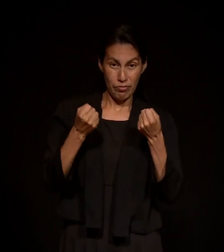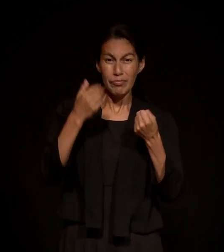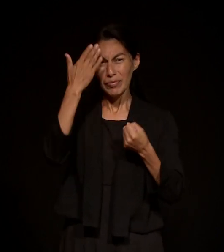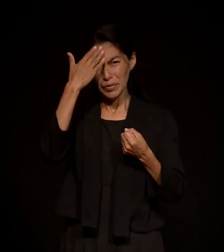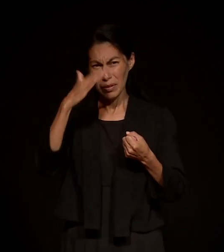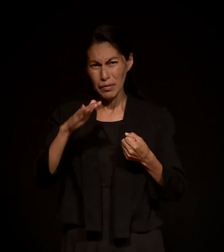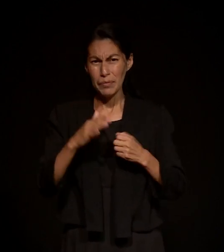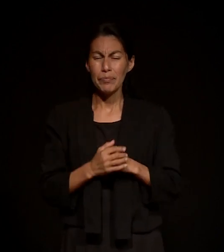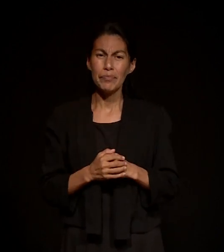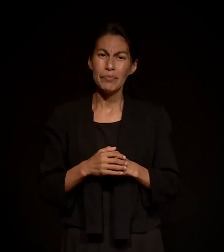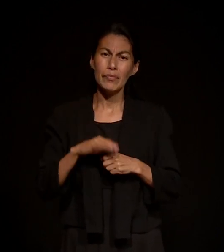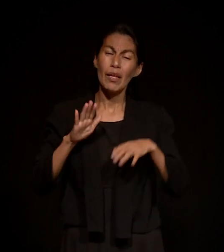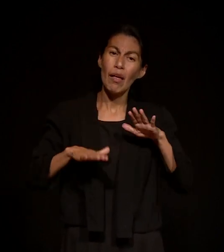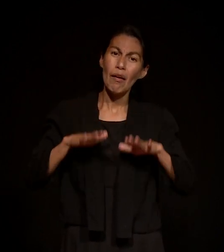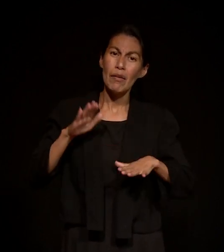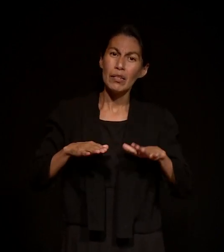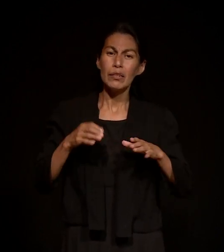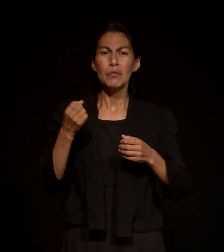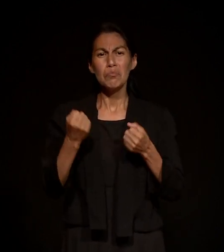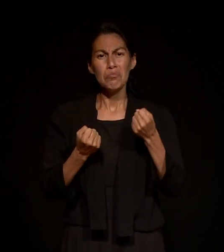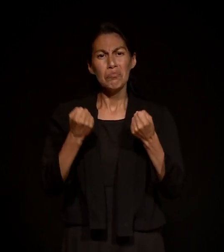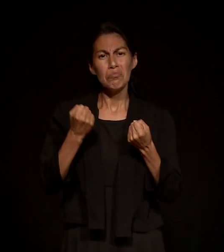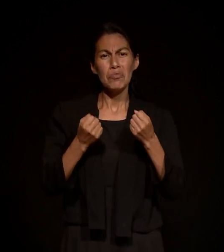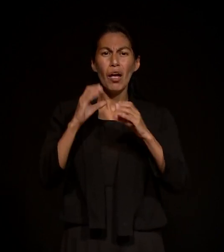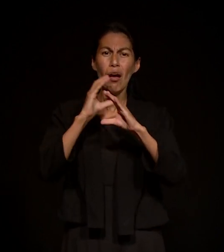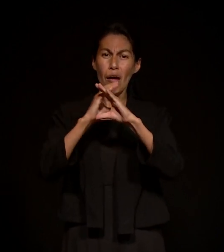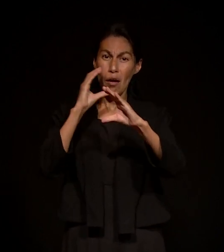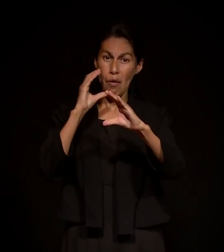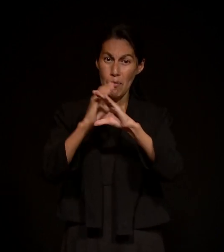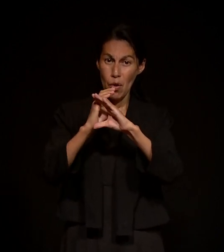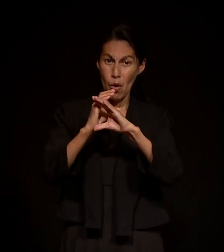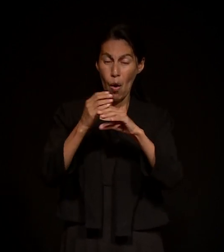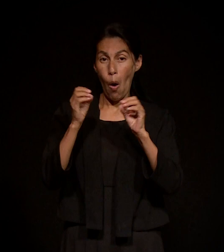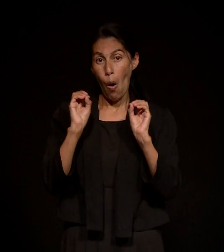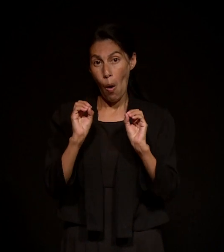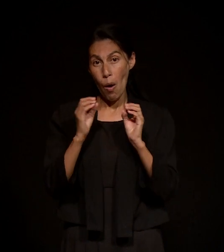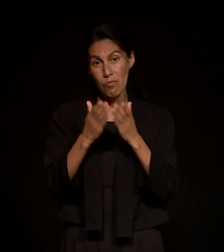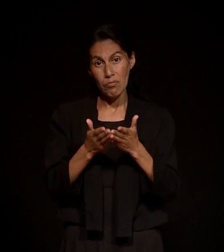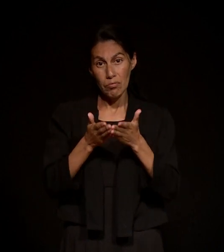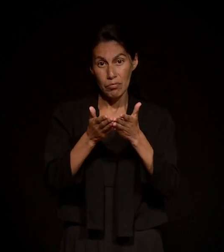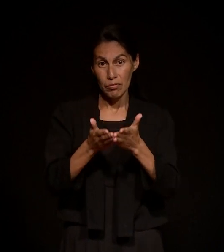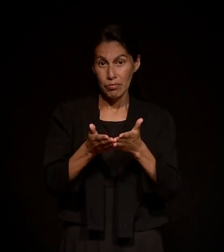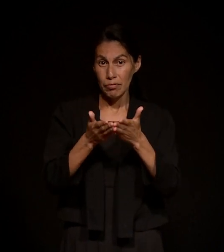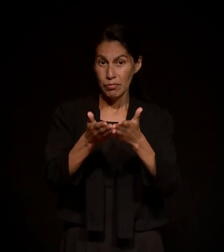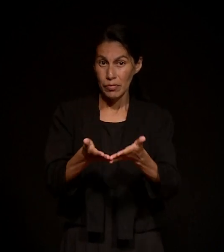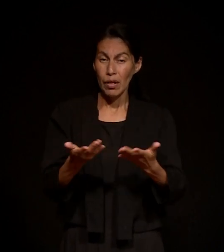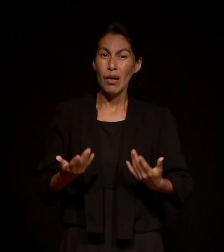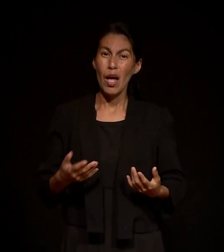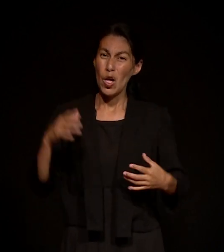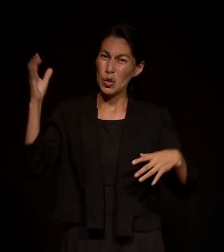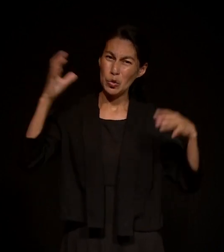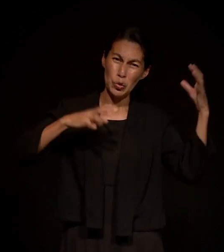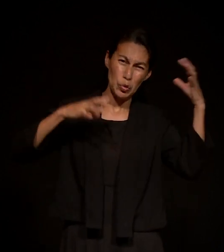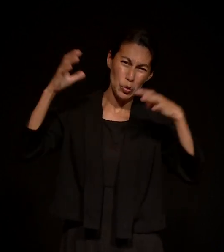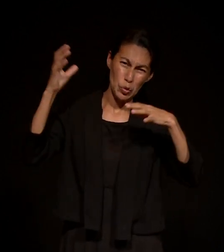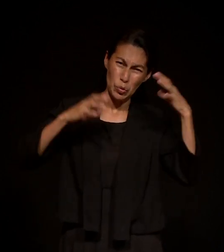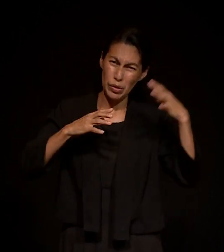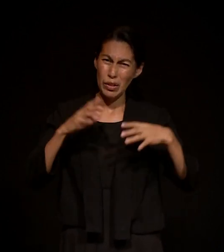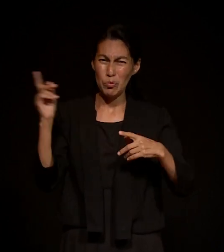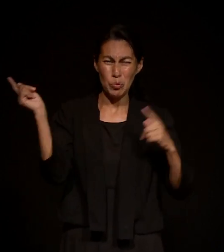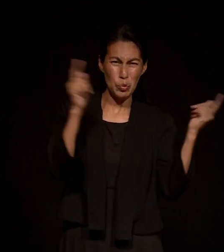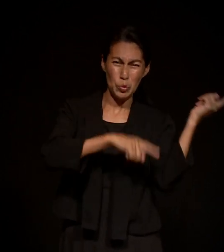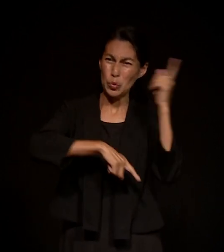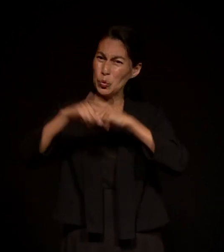Cuando vamos en un autobús o vamos en un transatlántico y viene una lluvia,